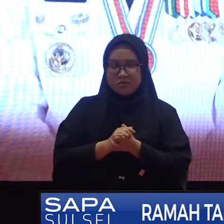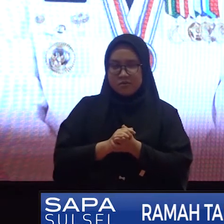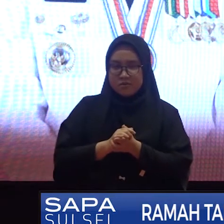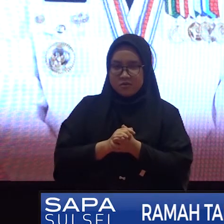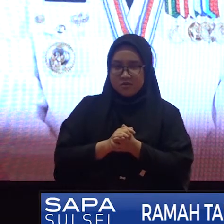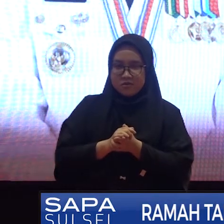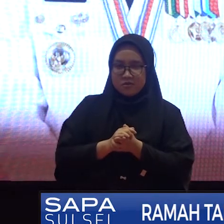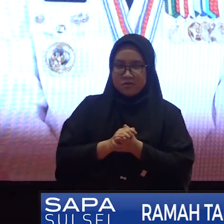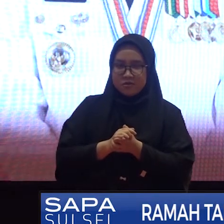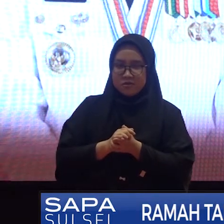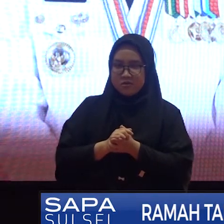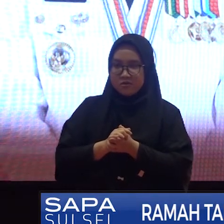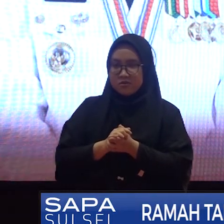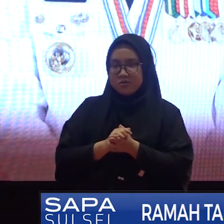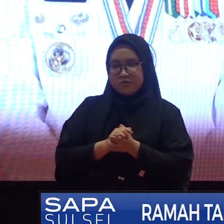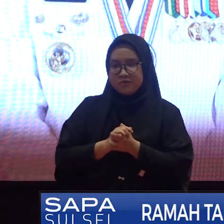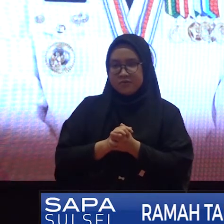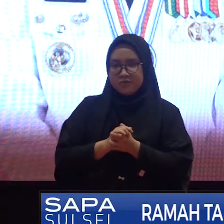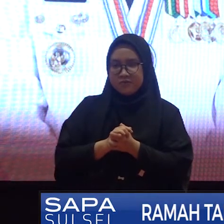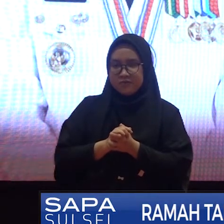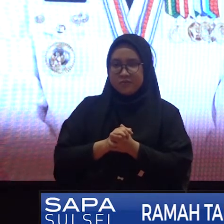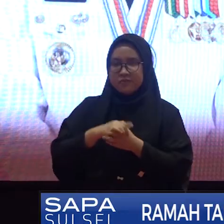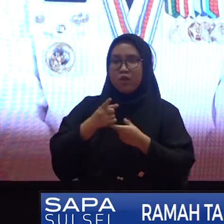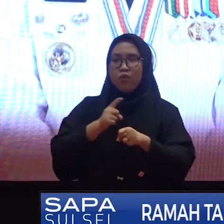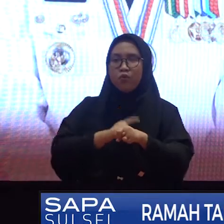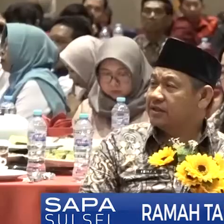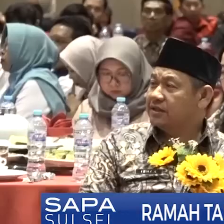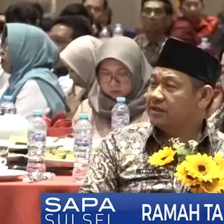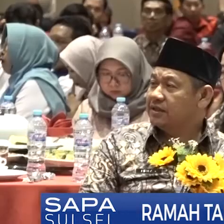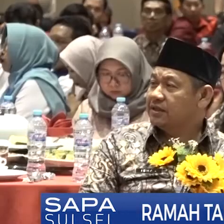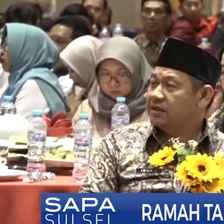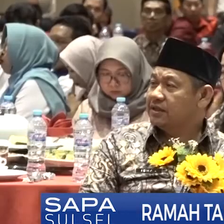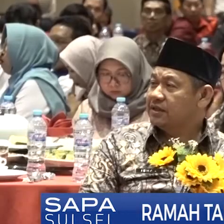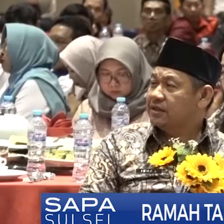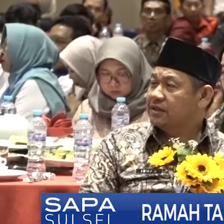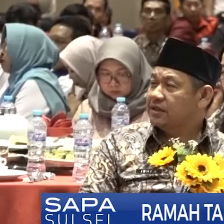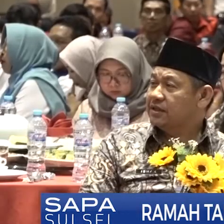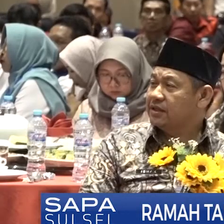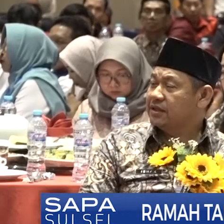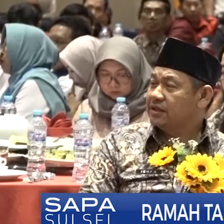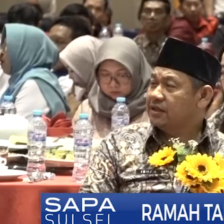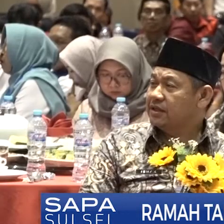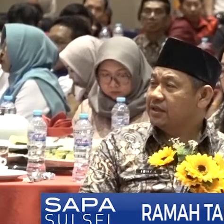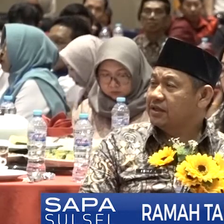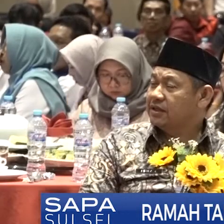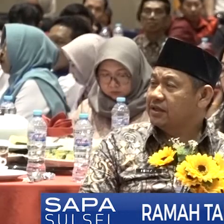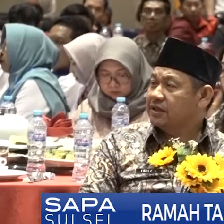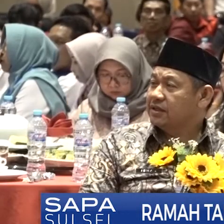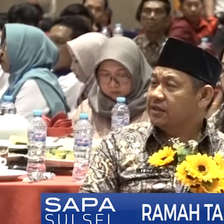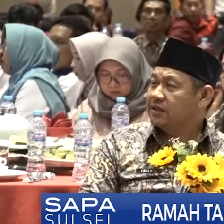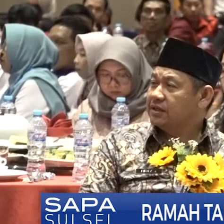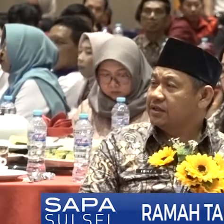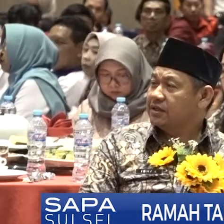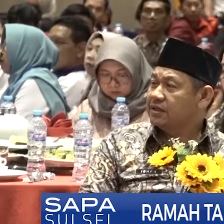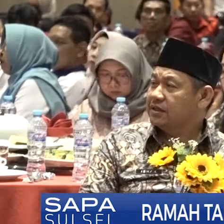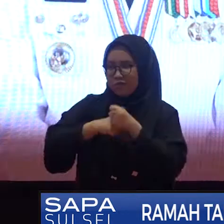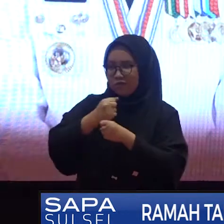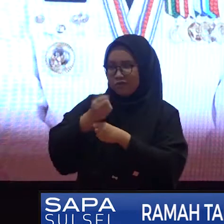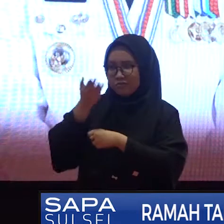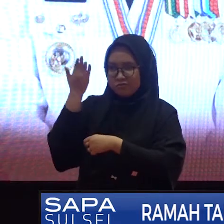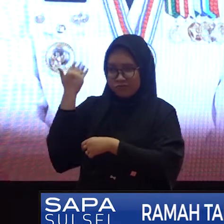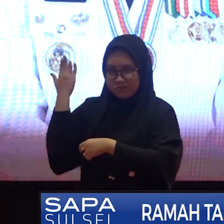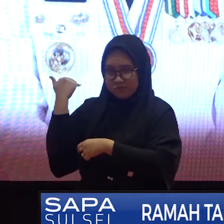diangka statistik kita waktu covid kita naik 13% dan tahun kemarin